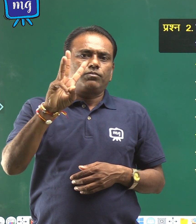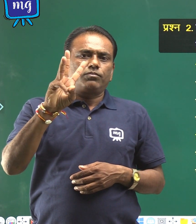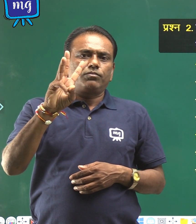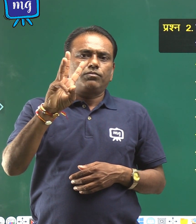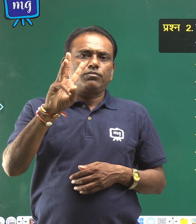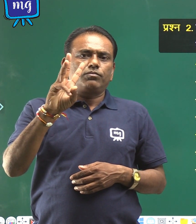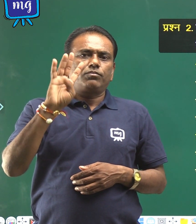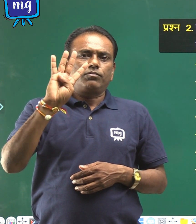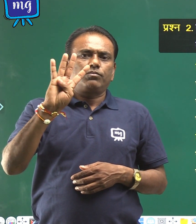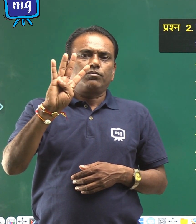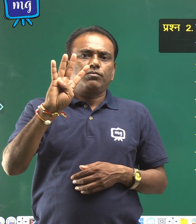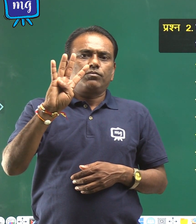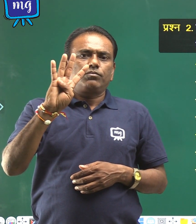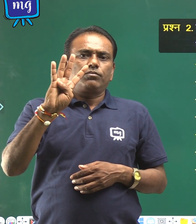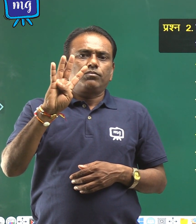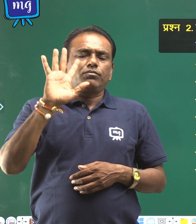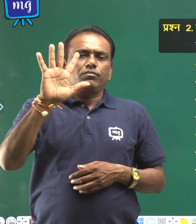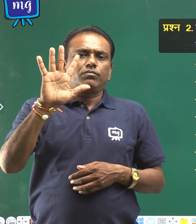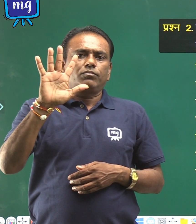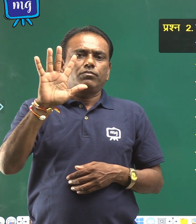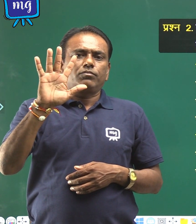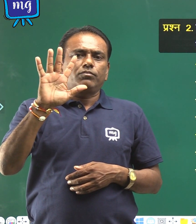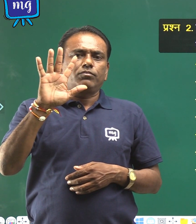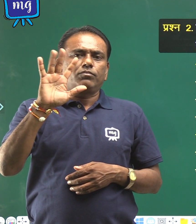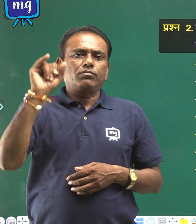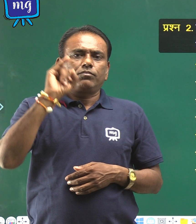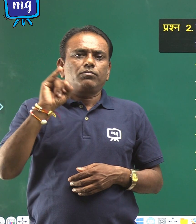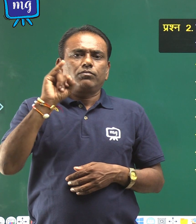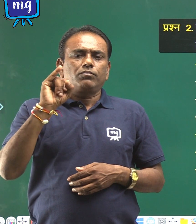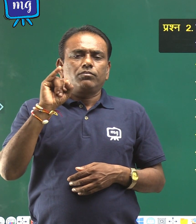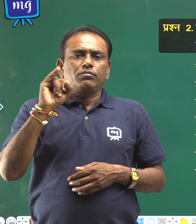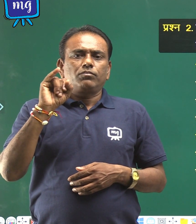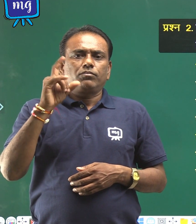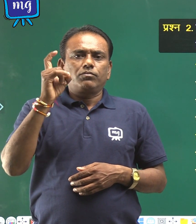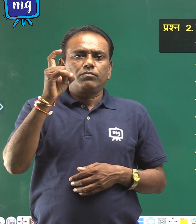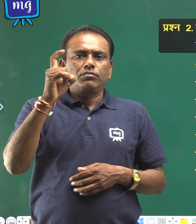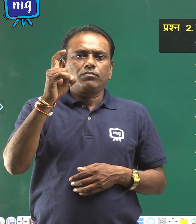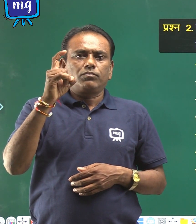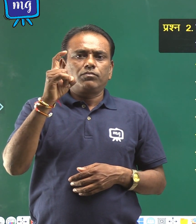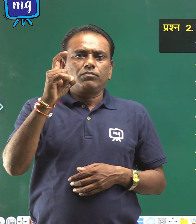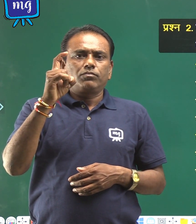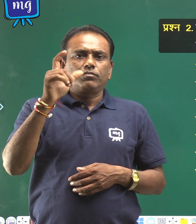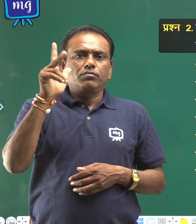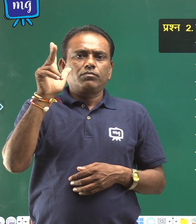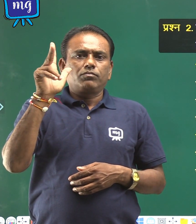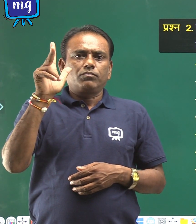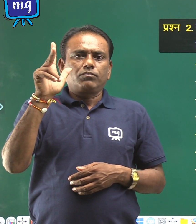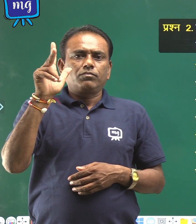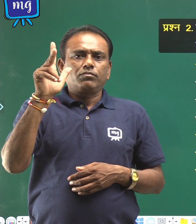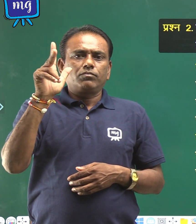3 4 5 6 7